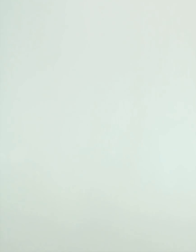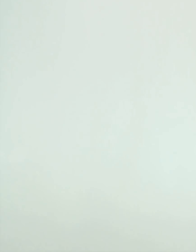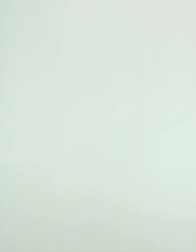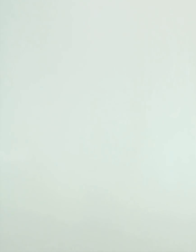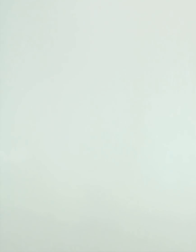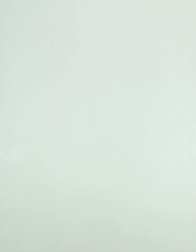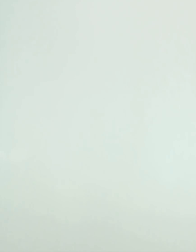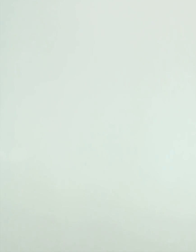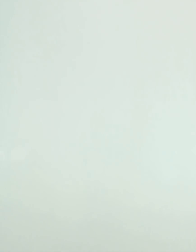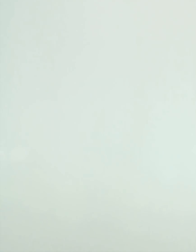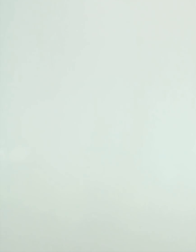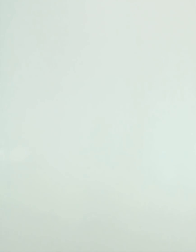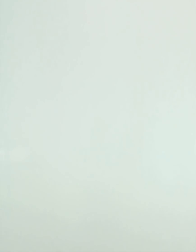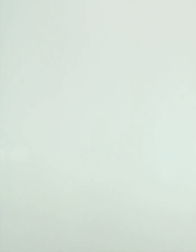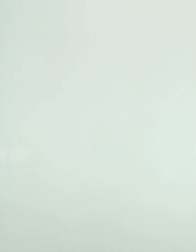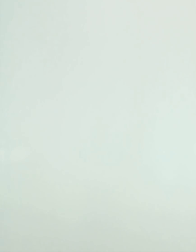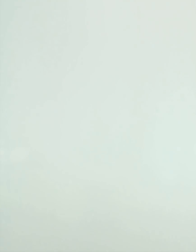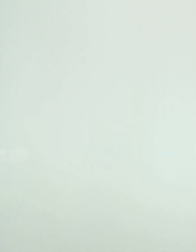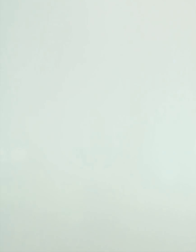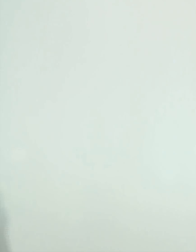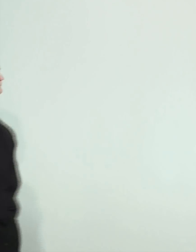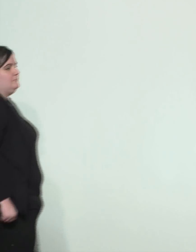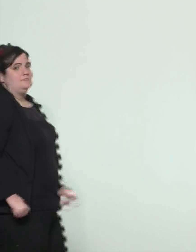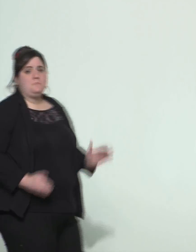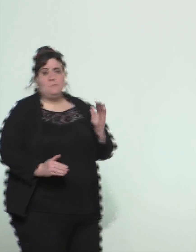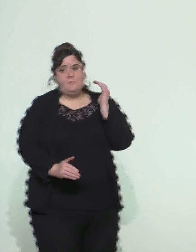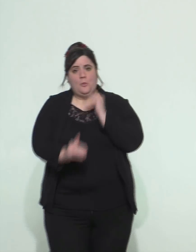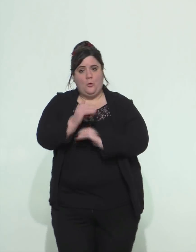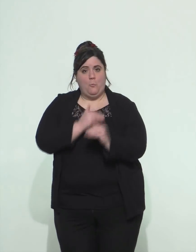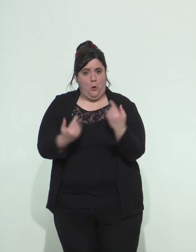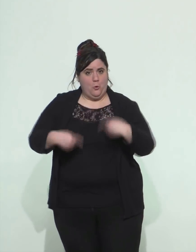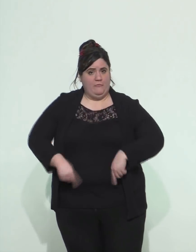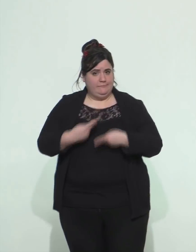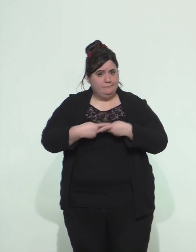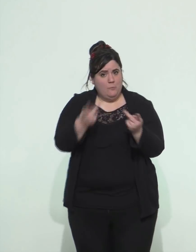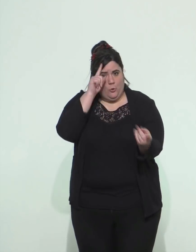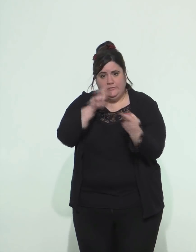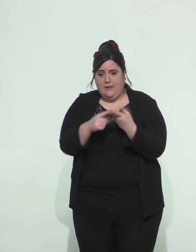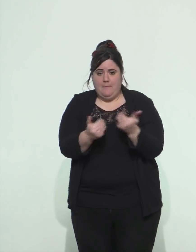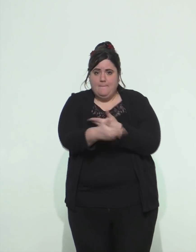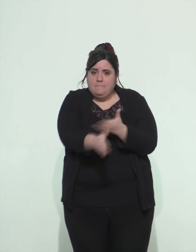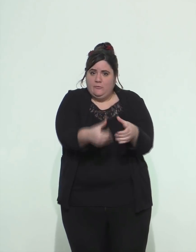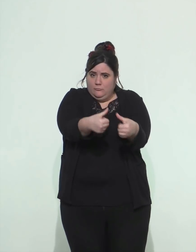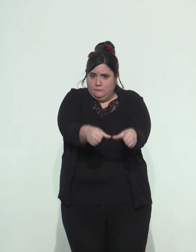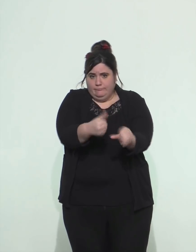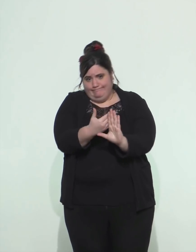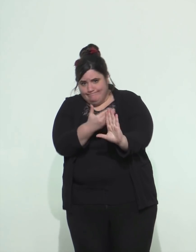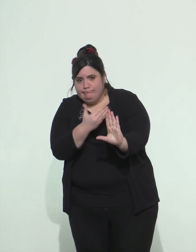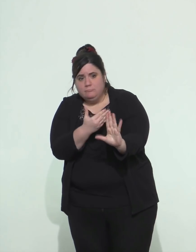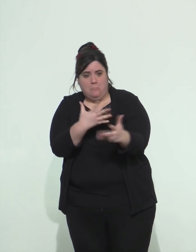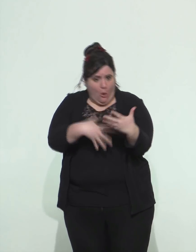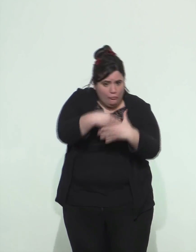de déconfinement, des mesures de distanciation sociale devront être appliquées dans les transports. Un siège libre sur 2, se tenir à plus d'1